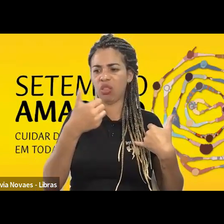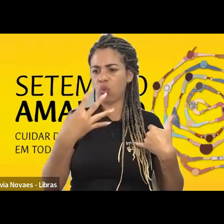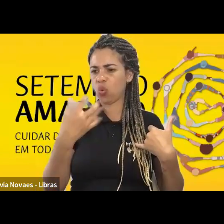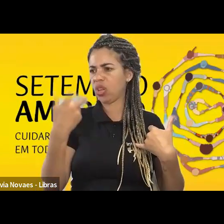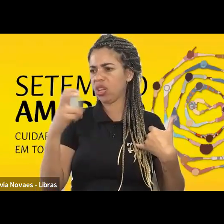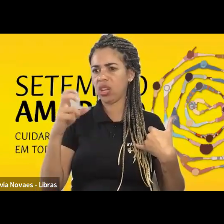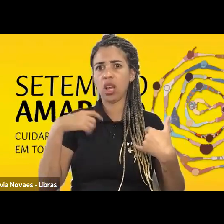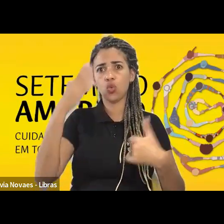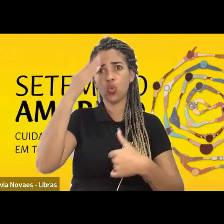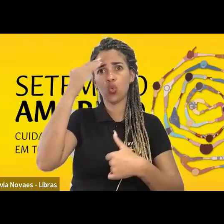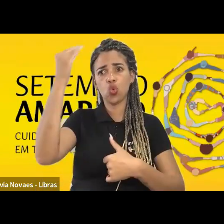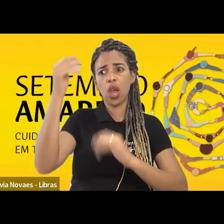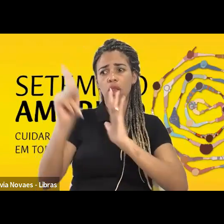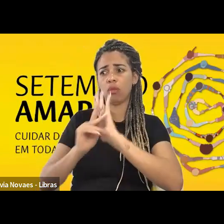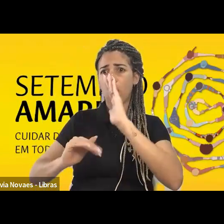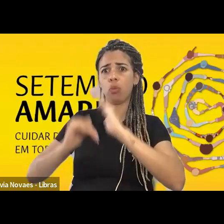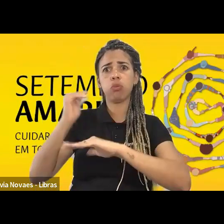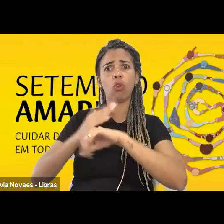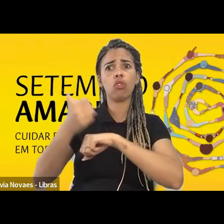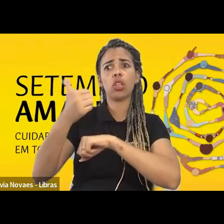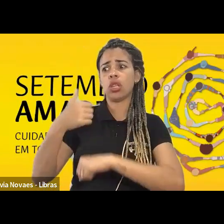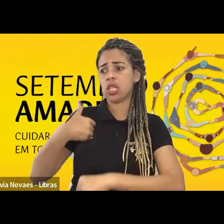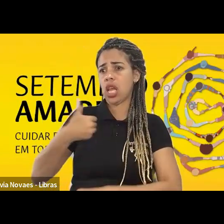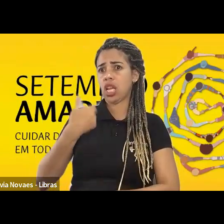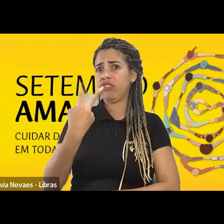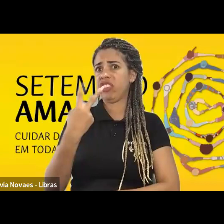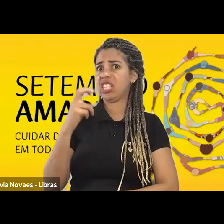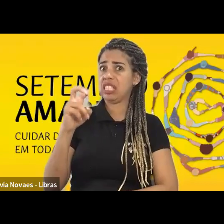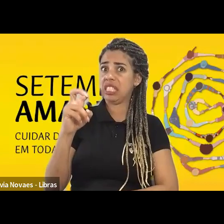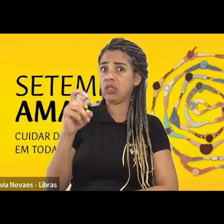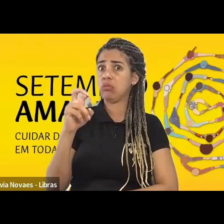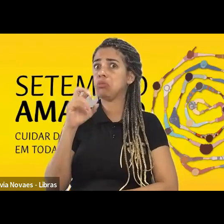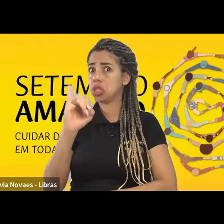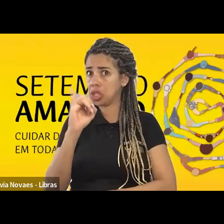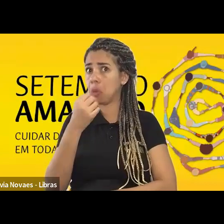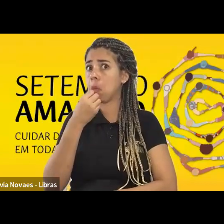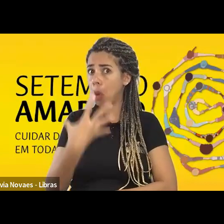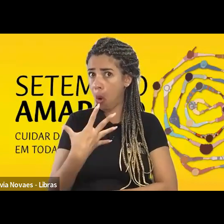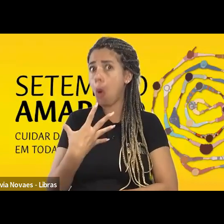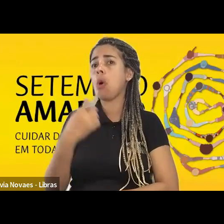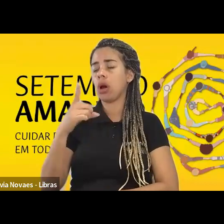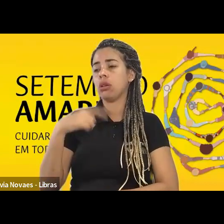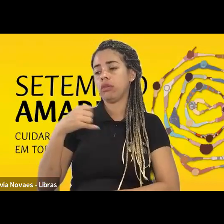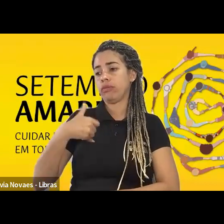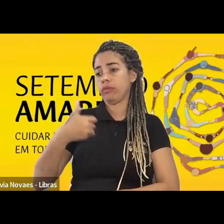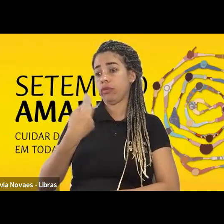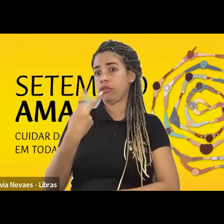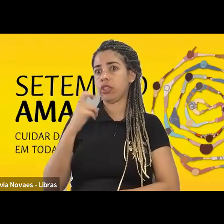sucesso profissional que ele vai ter aos 25, né? Se ele for muito bem sucedido, aos 25 ele vai começar a ter os